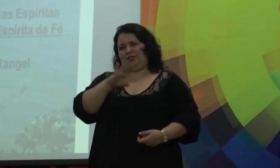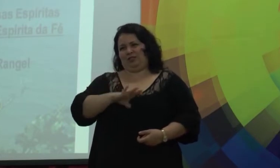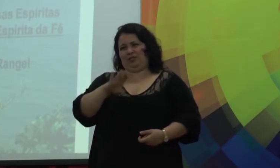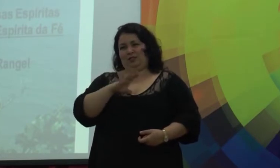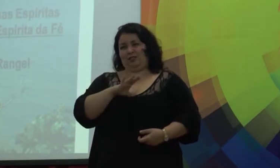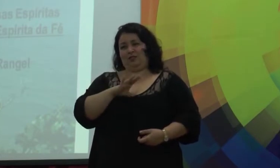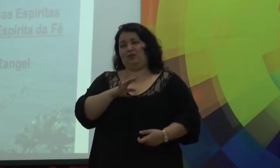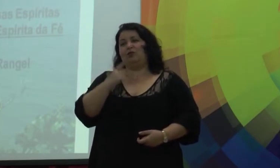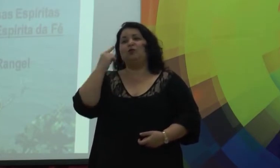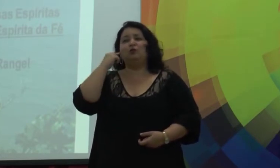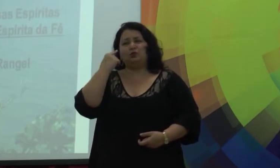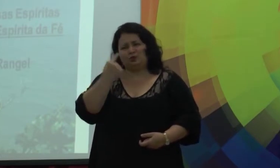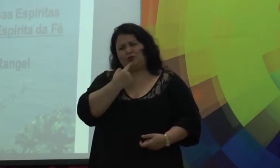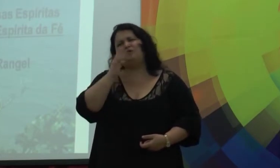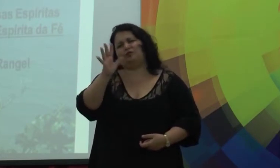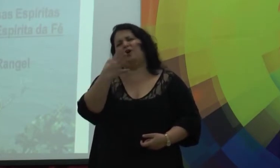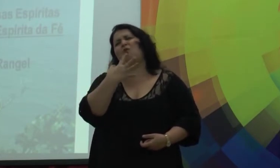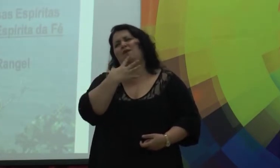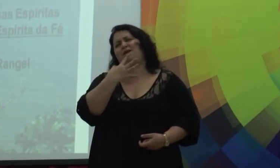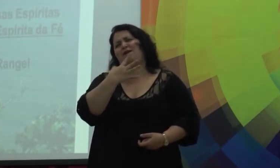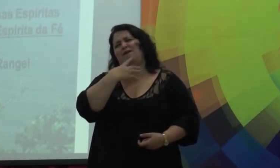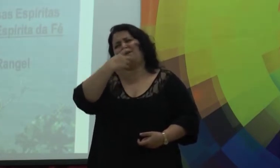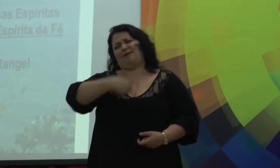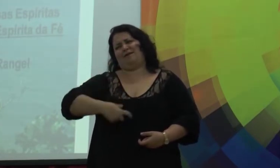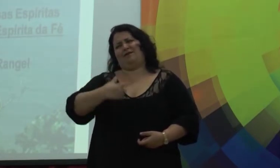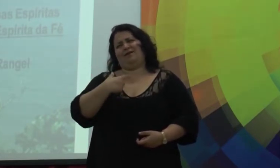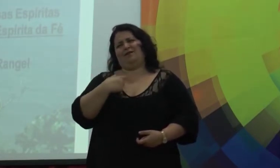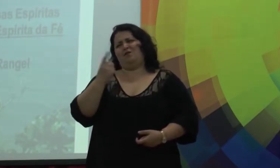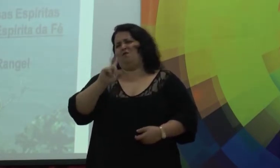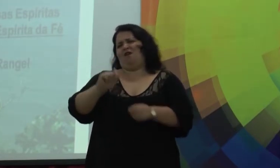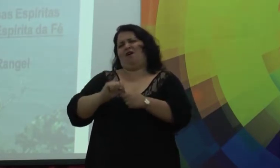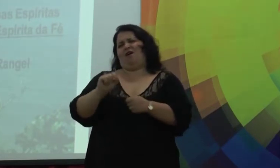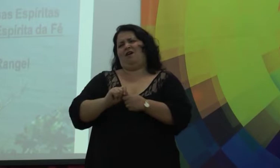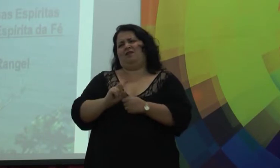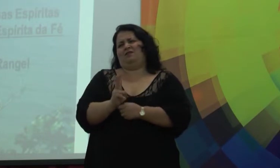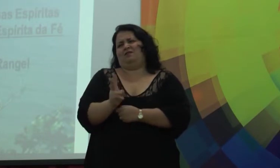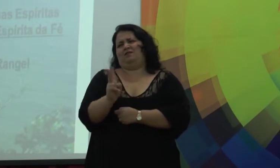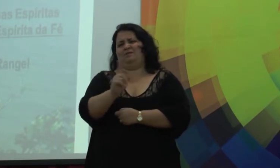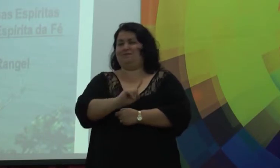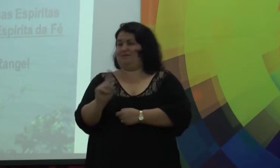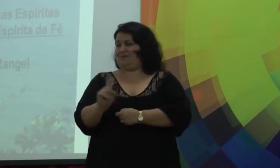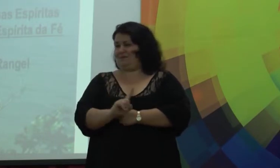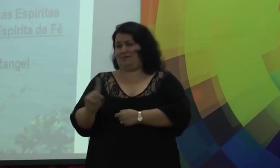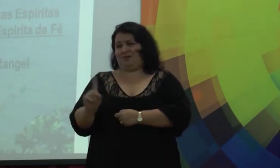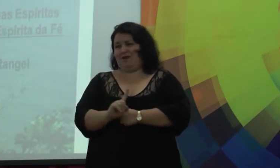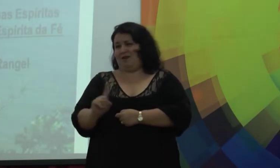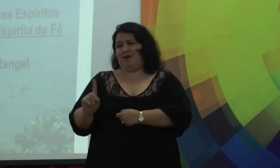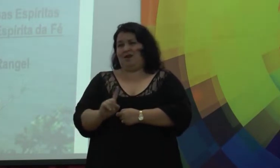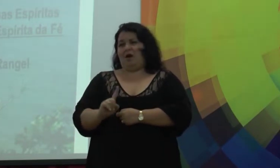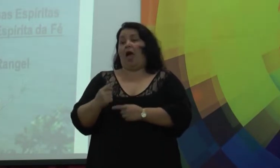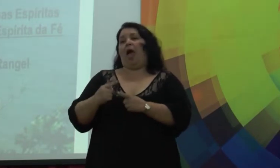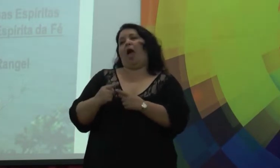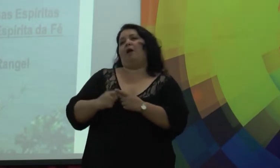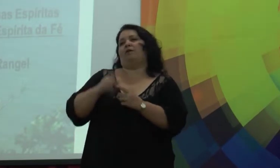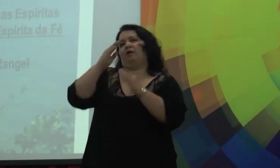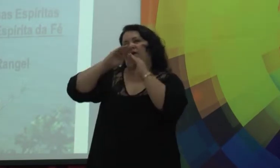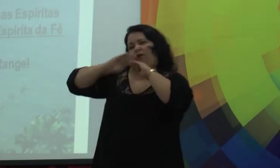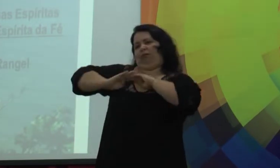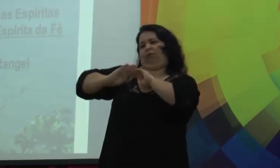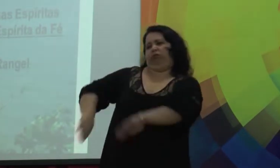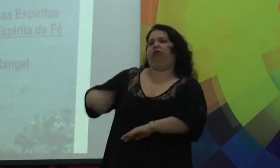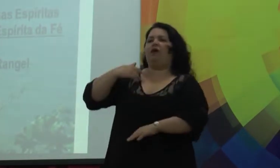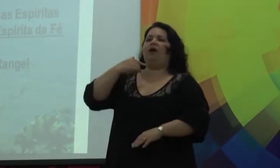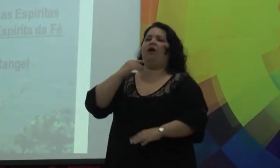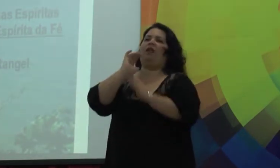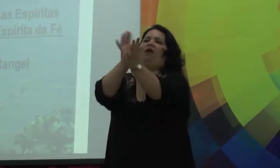Os estudos já conhecem, sabem que eu não faço isso porque eu deprecio a